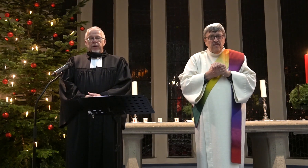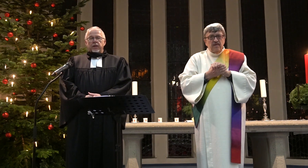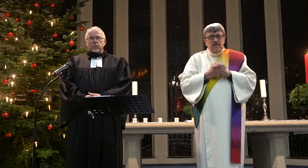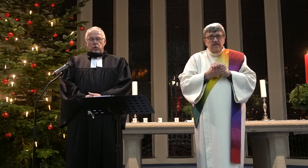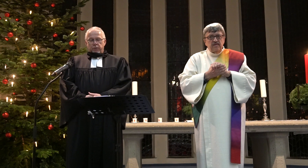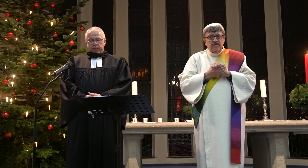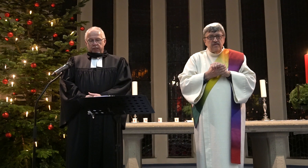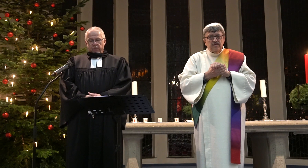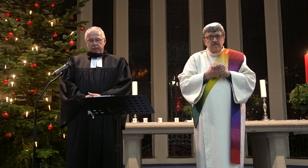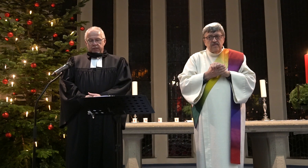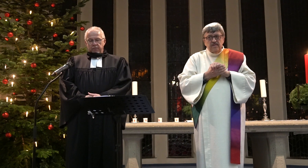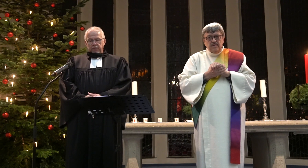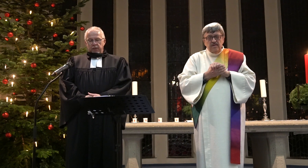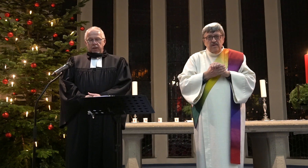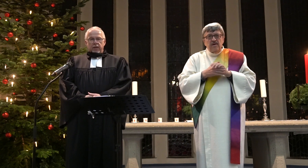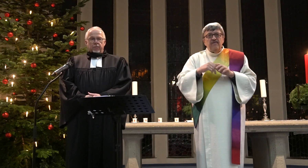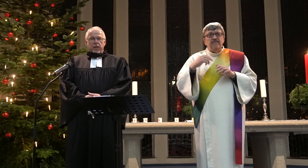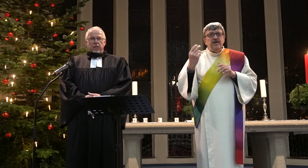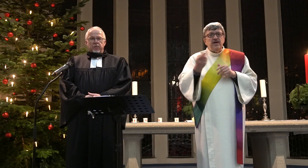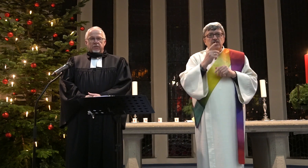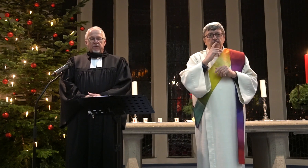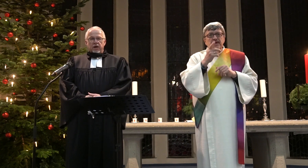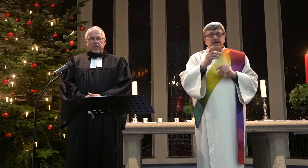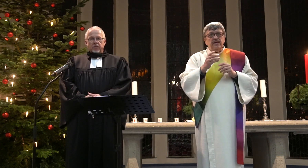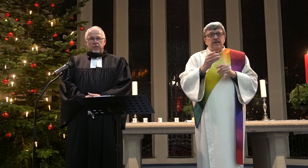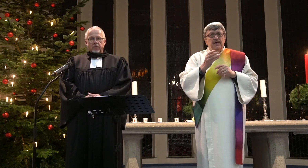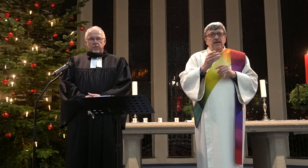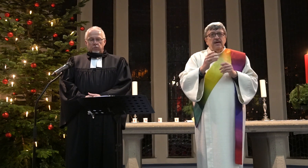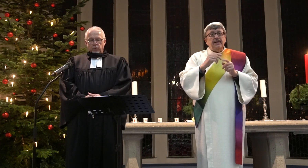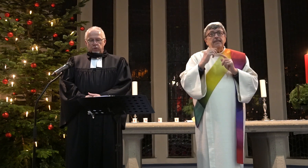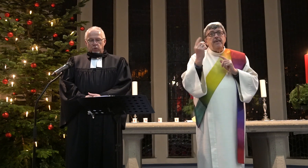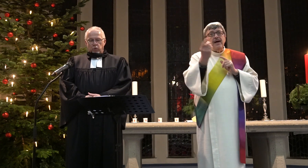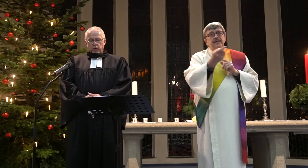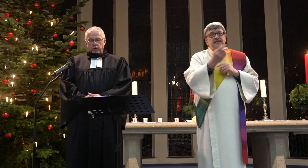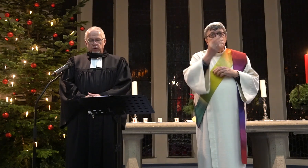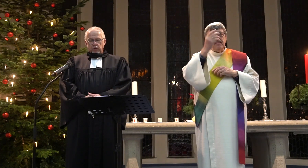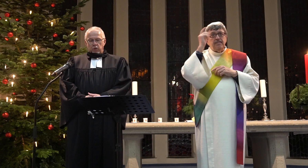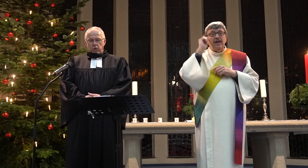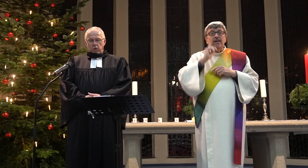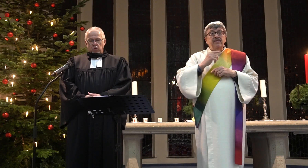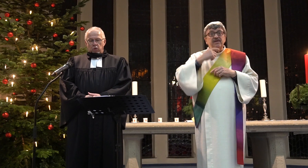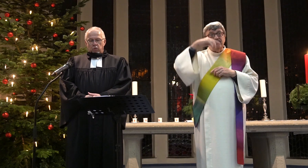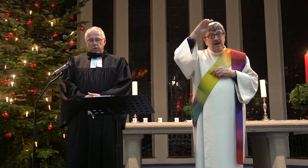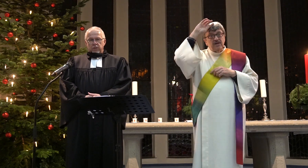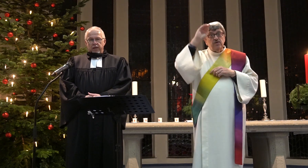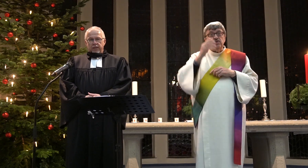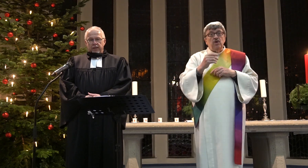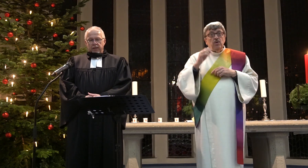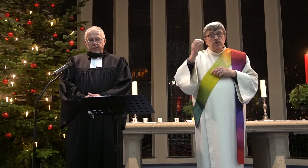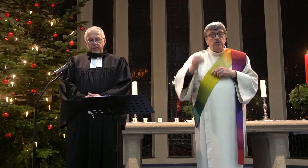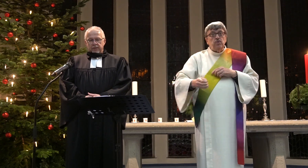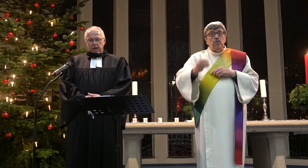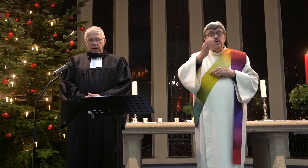Und wir gebärden und sprechen gemeinsam im Namen des Vaters und des Sohnes und des